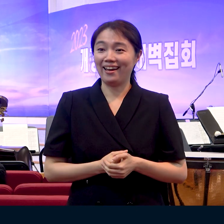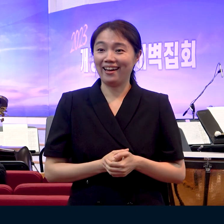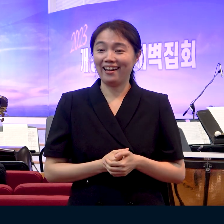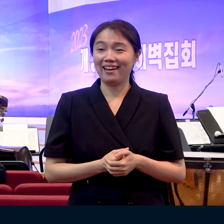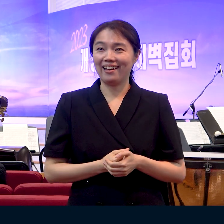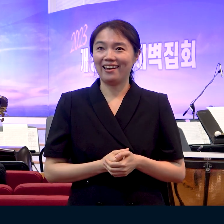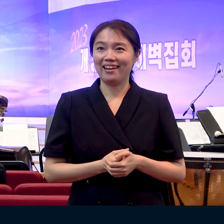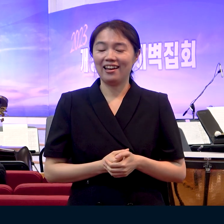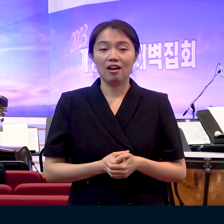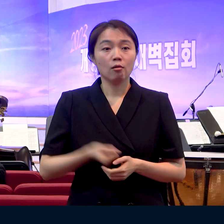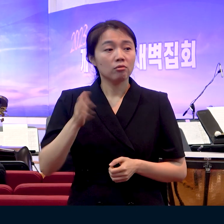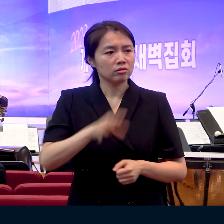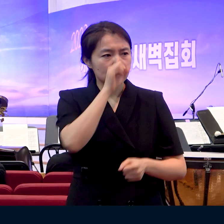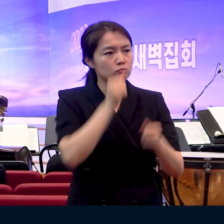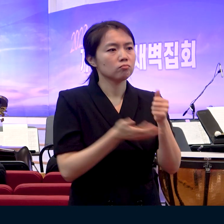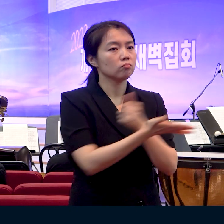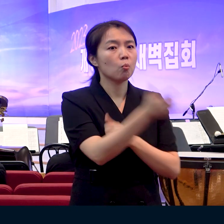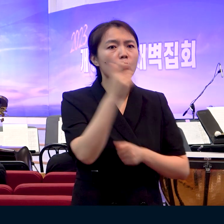봐도.